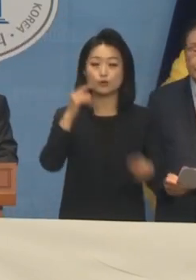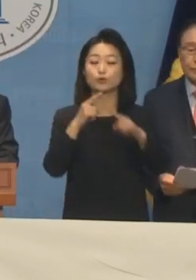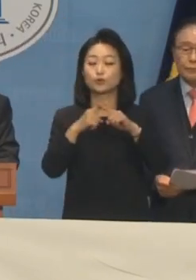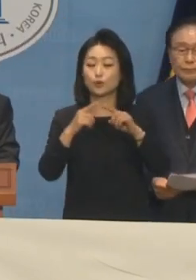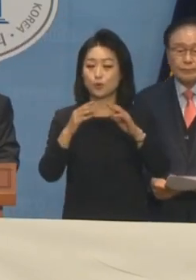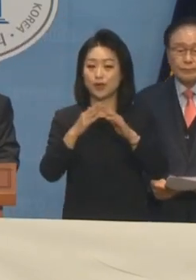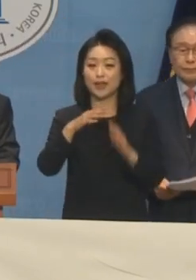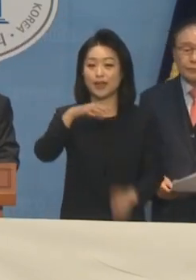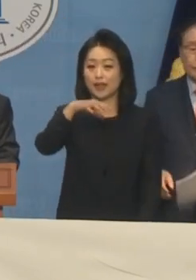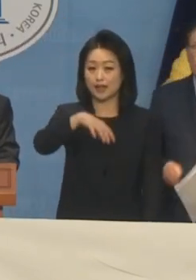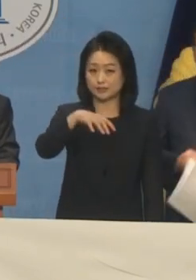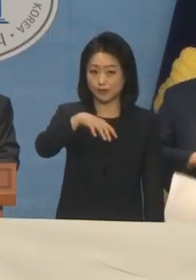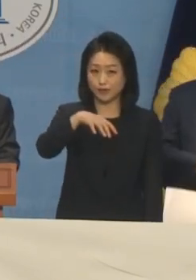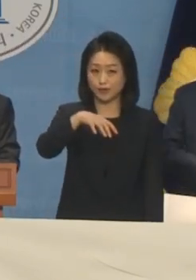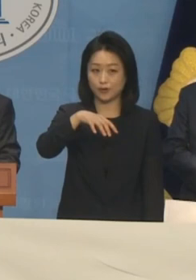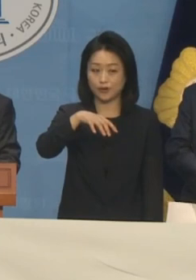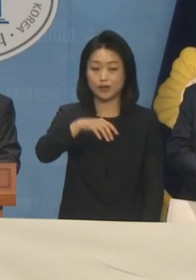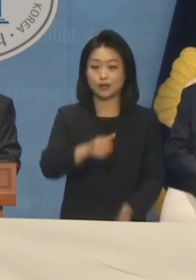한국교회에서